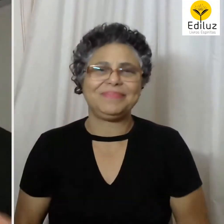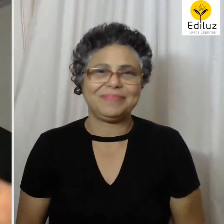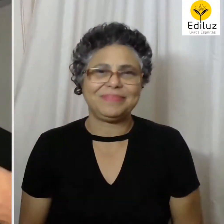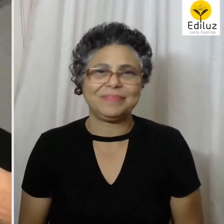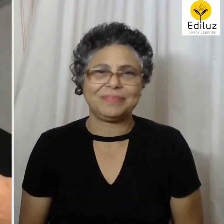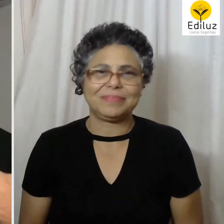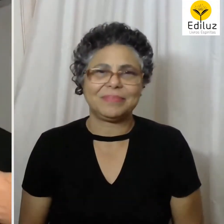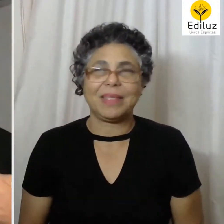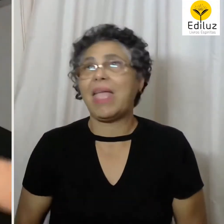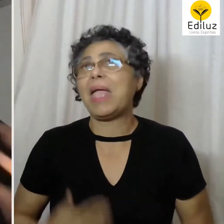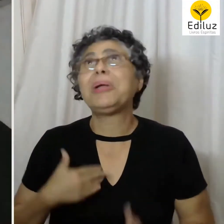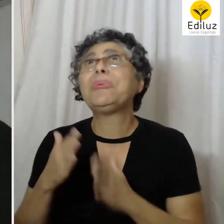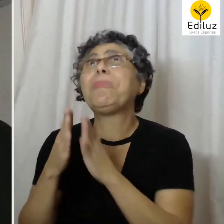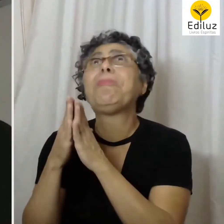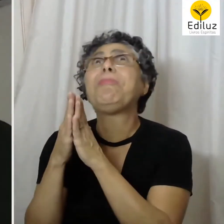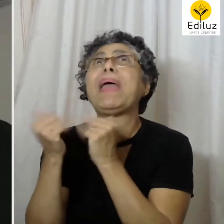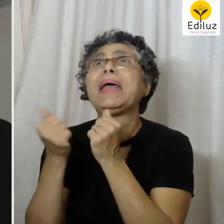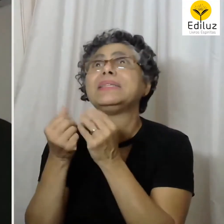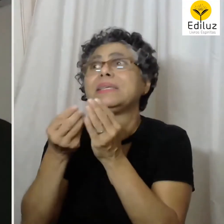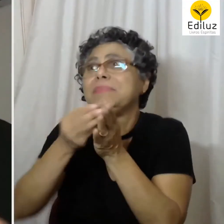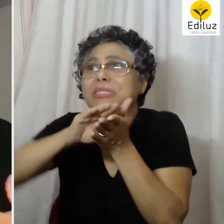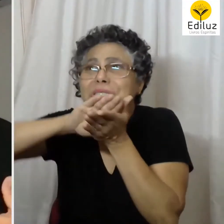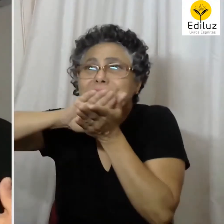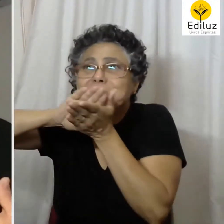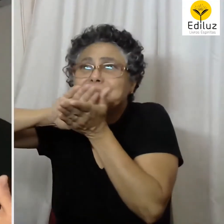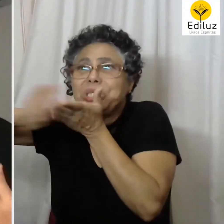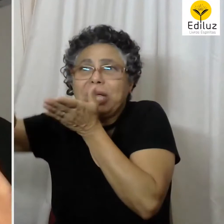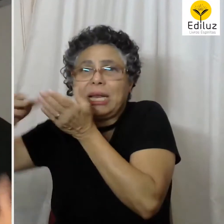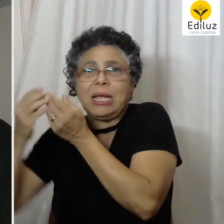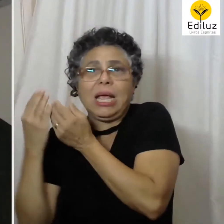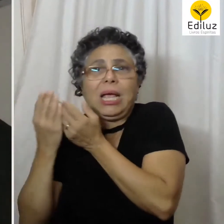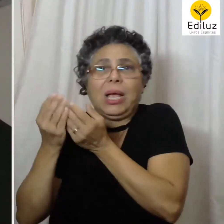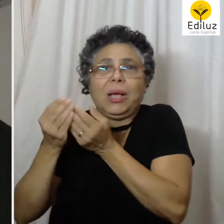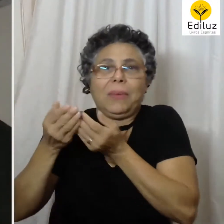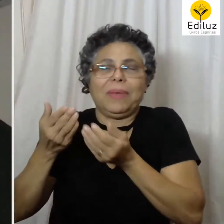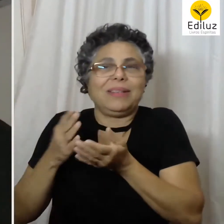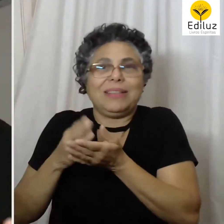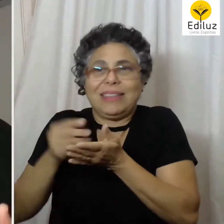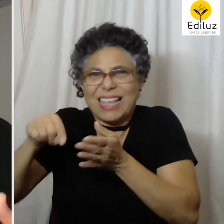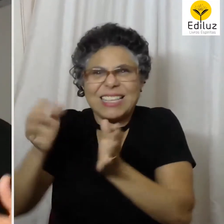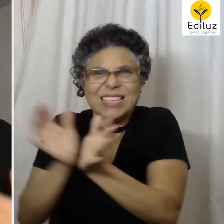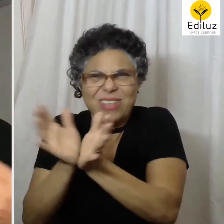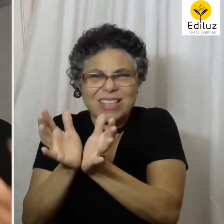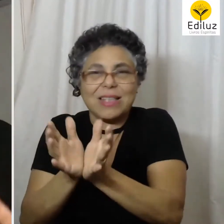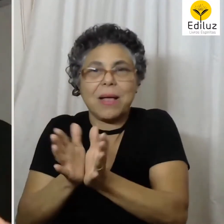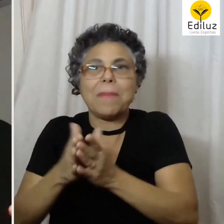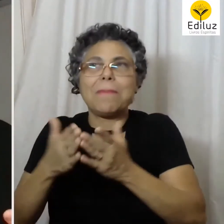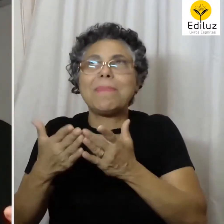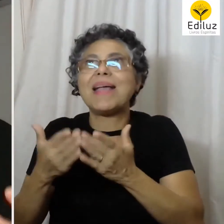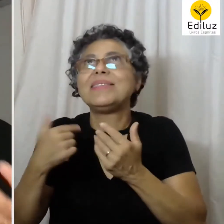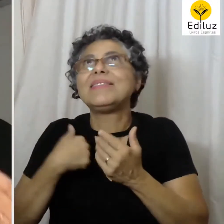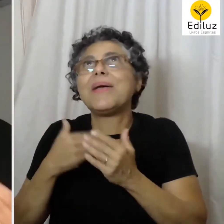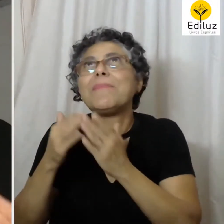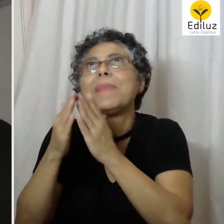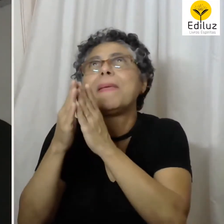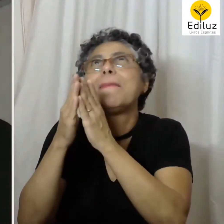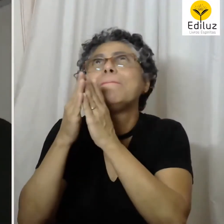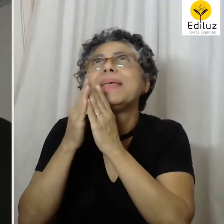Eu não lhe peço que me tire o fardo, eu não me peço que me tire dessa situação, mas eu lhe peço que